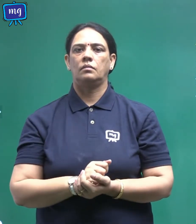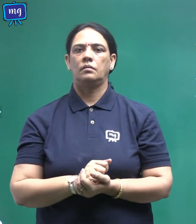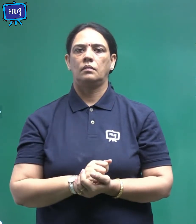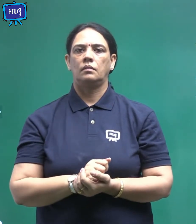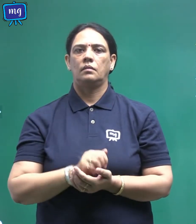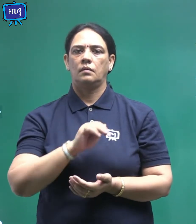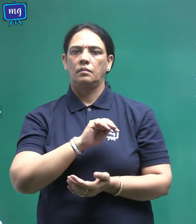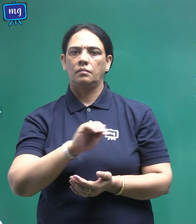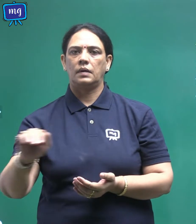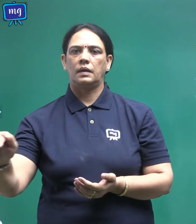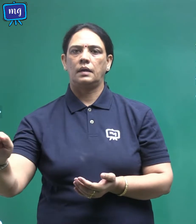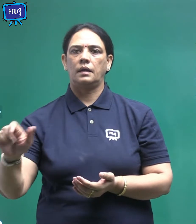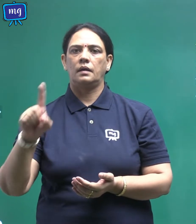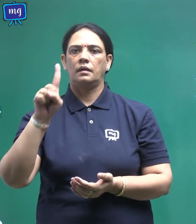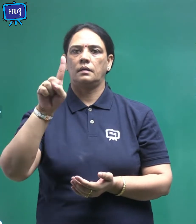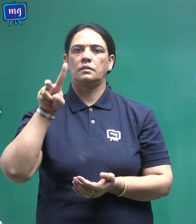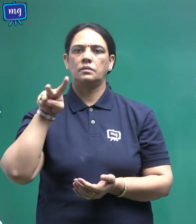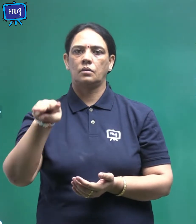12/100।